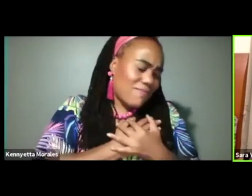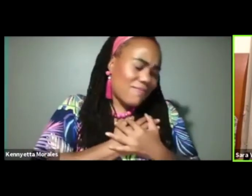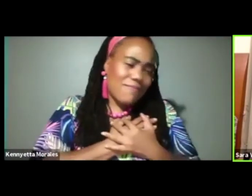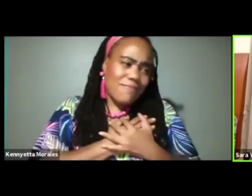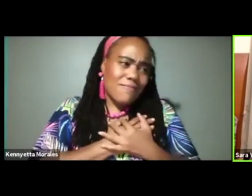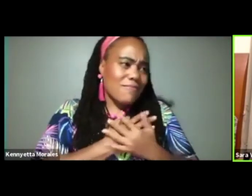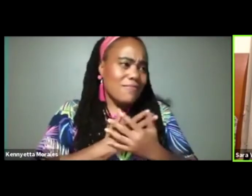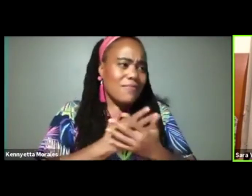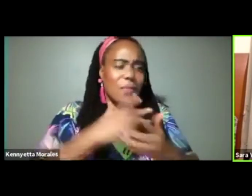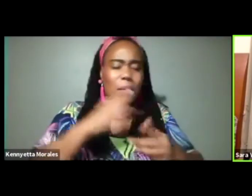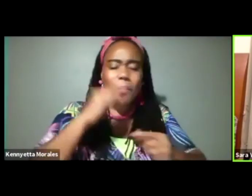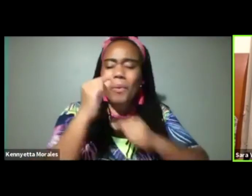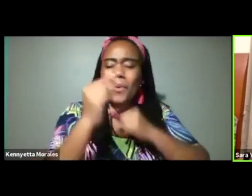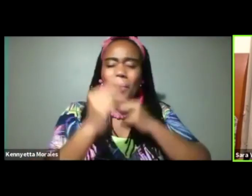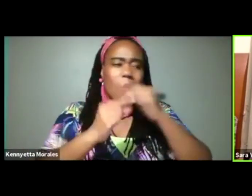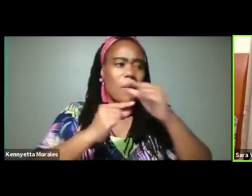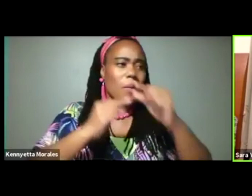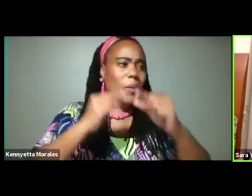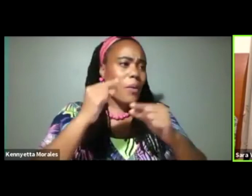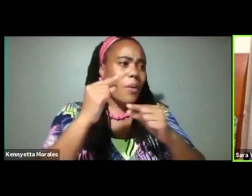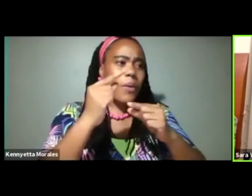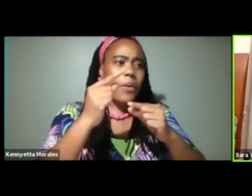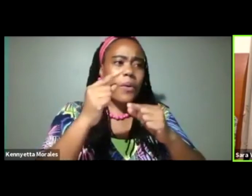Acercarnos poco a